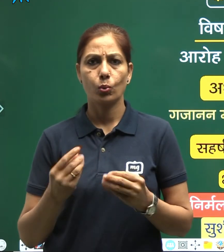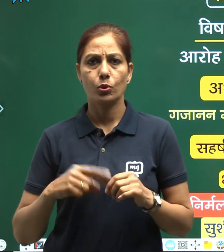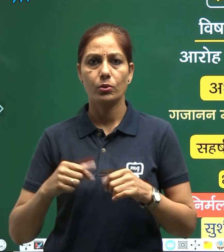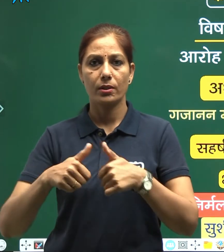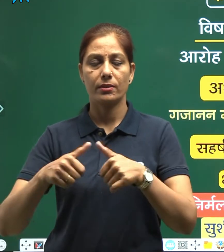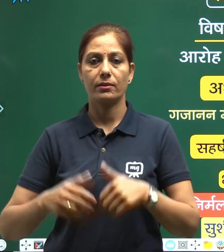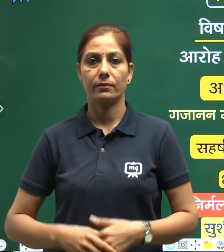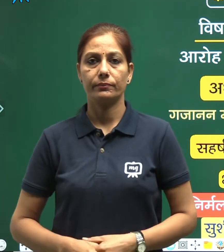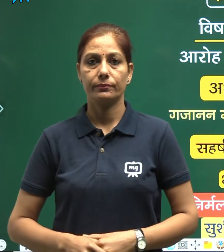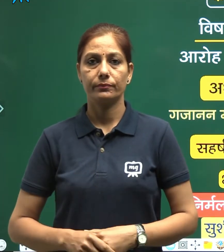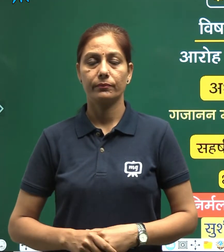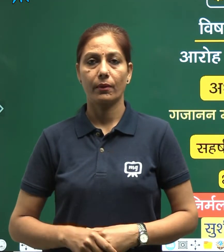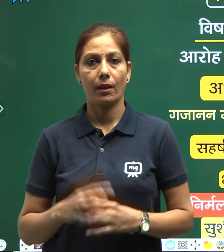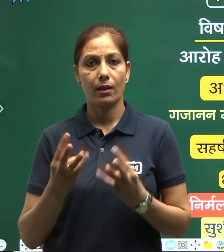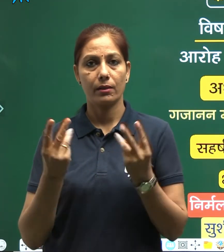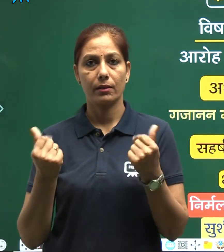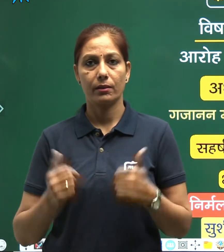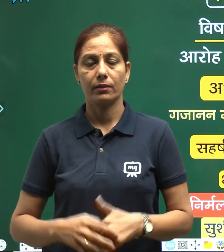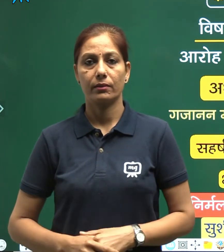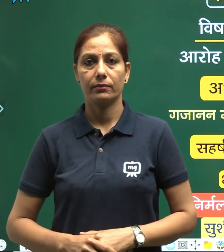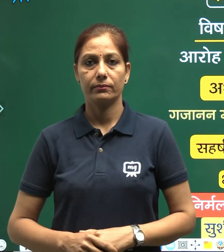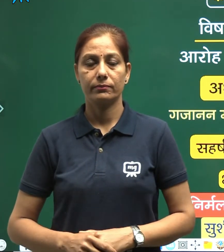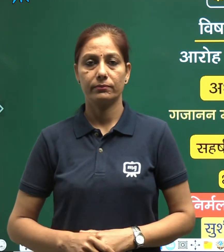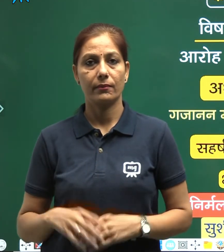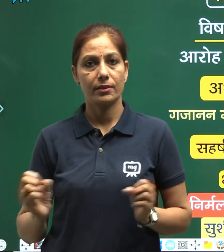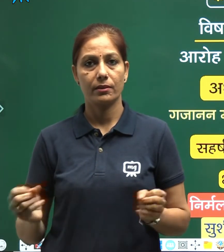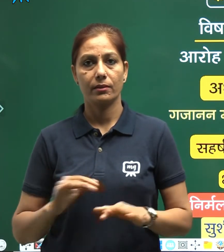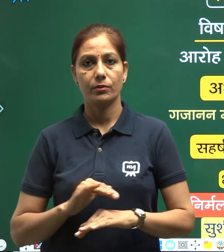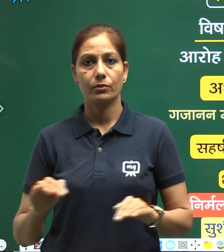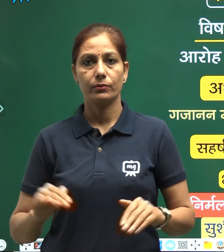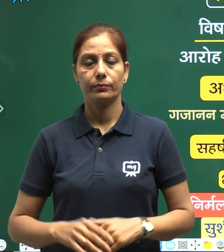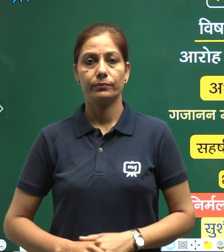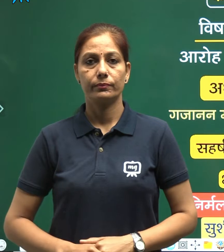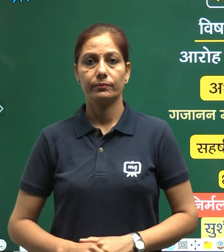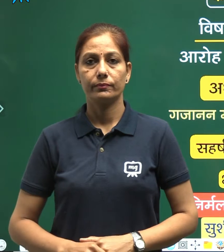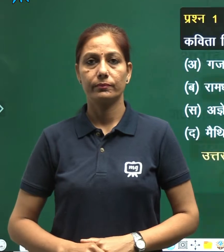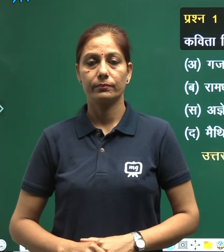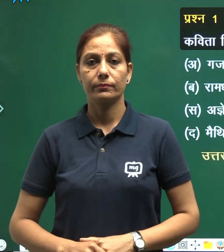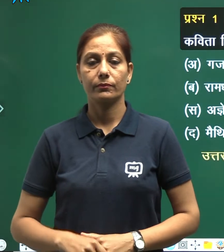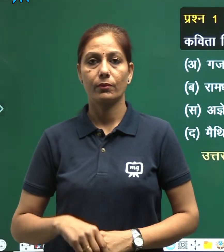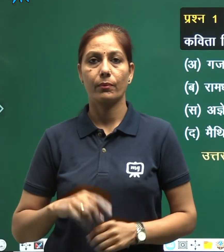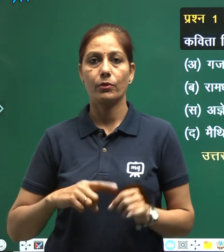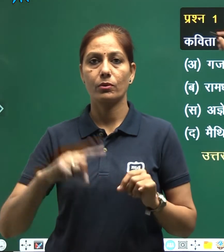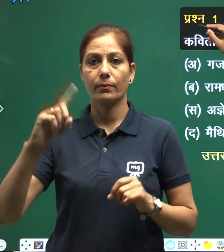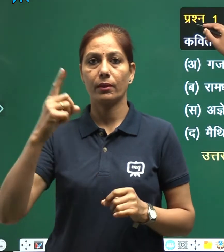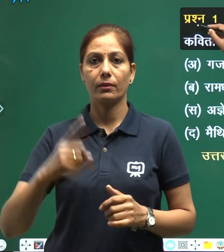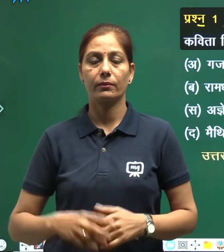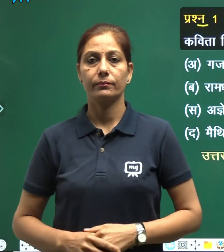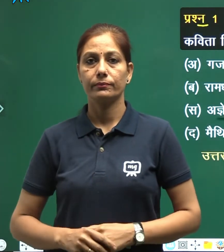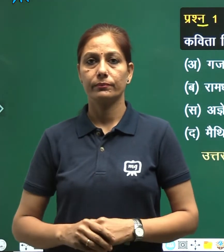प्रश्नोत्तर हल करेंगे। शुरू करें बच्चों। प्रश्न 1,